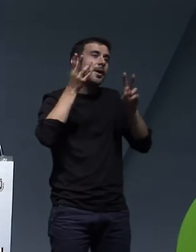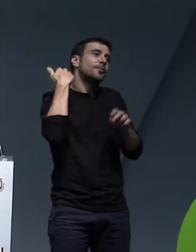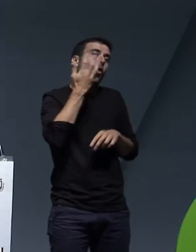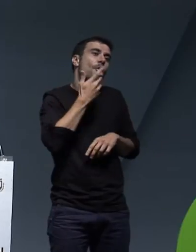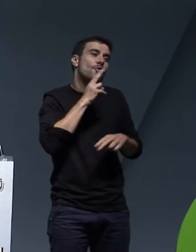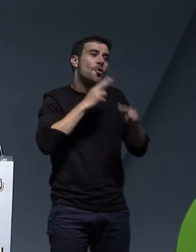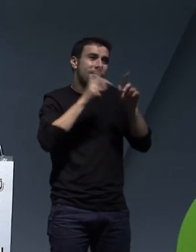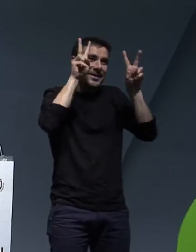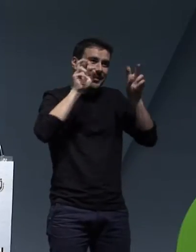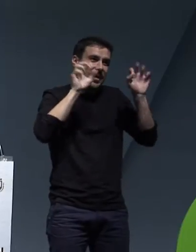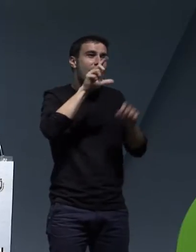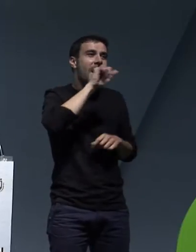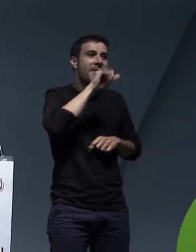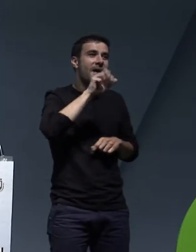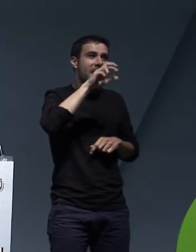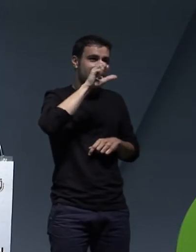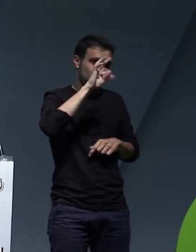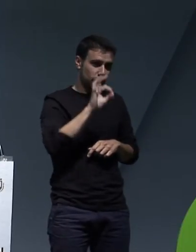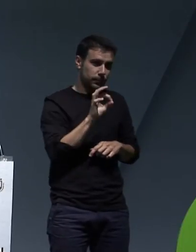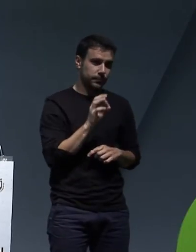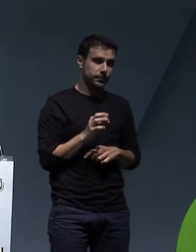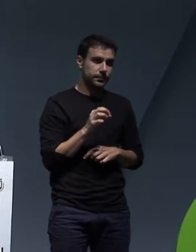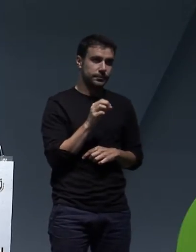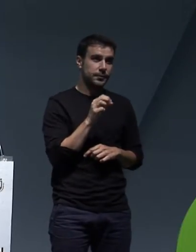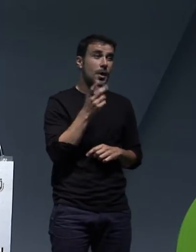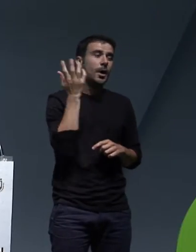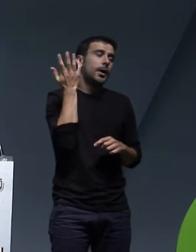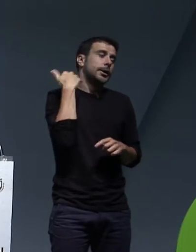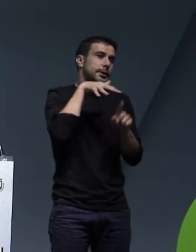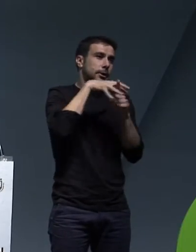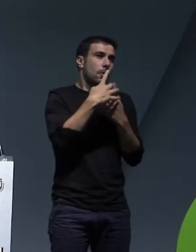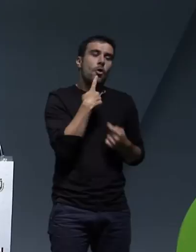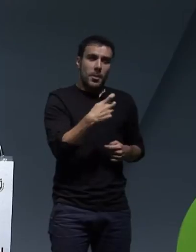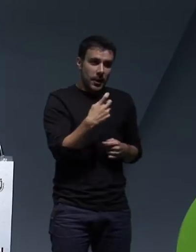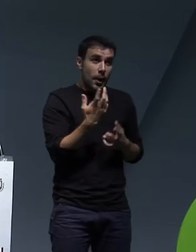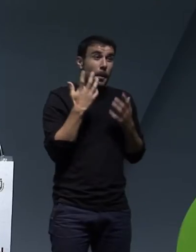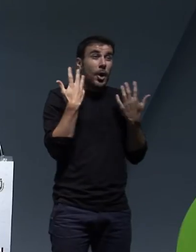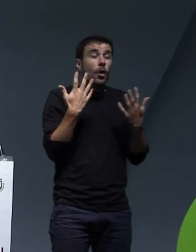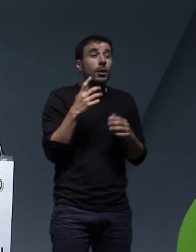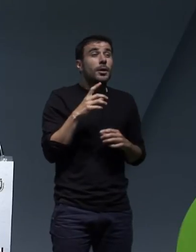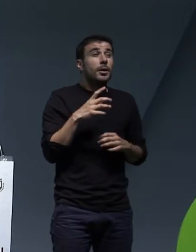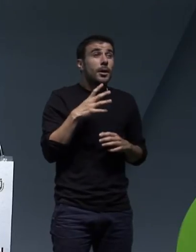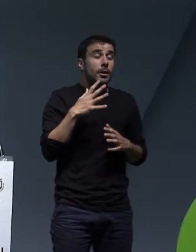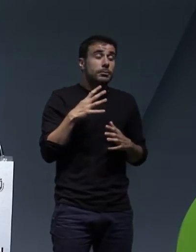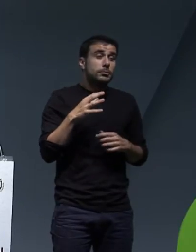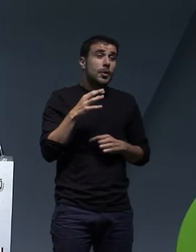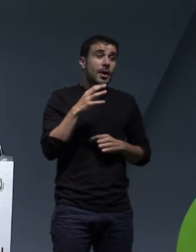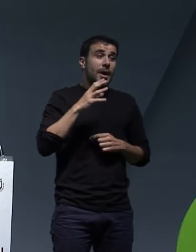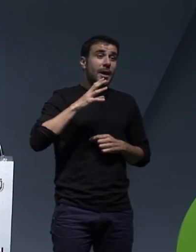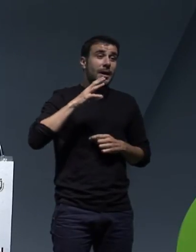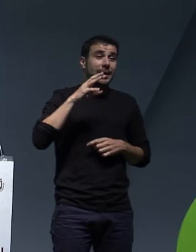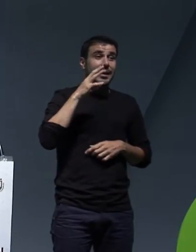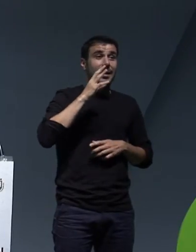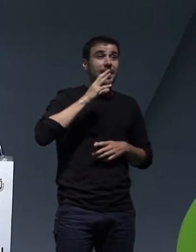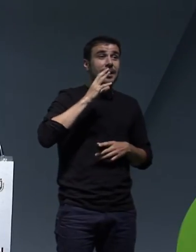conocía. Y la situación era muy compleja. Pero el único tratamiento que se